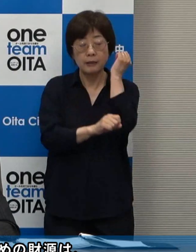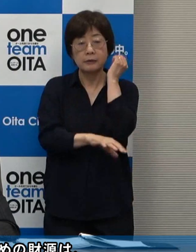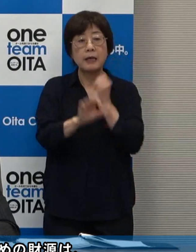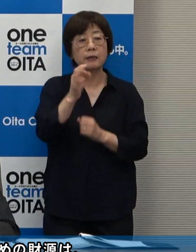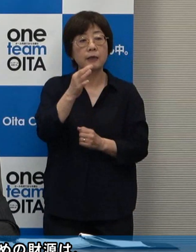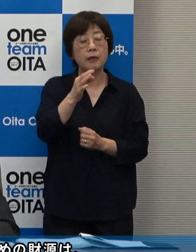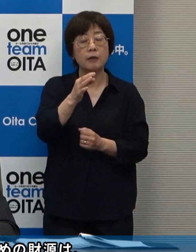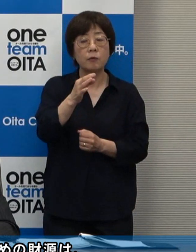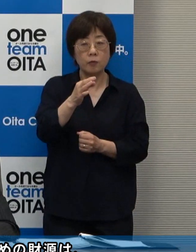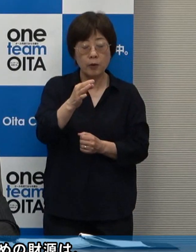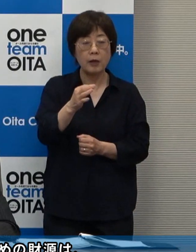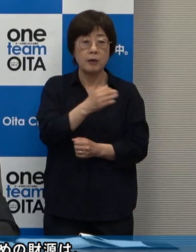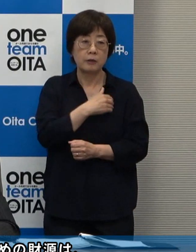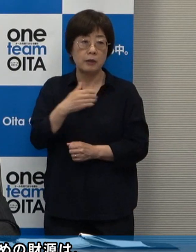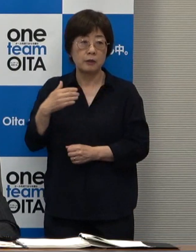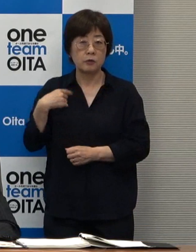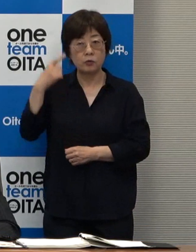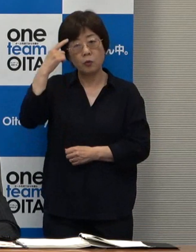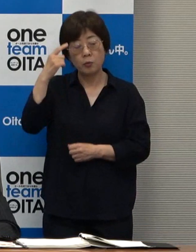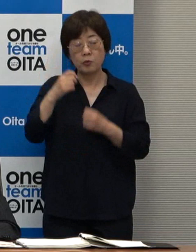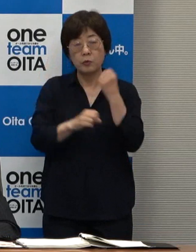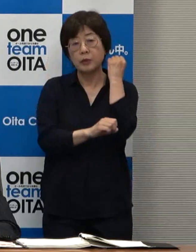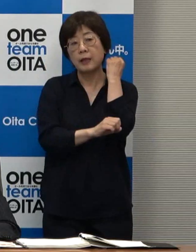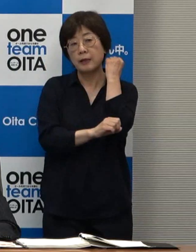取り崩す必要性がないんじゃないかと思っています。